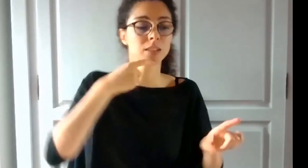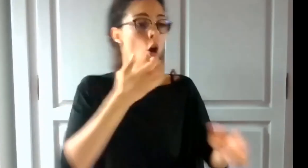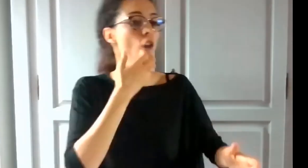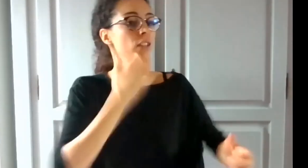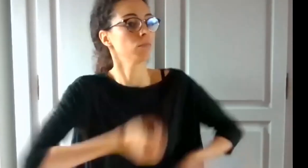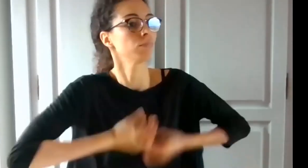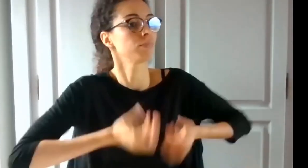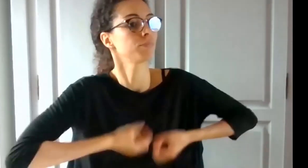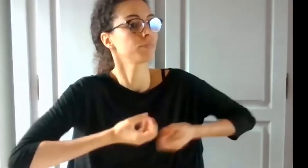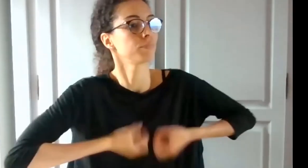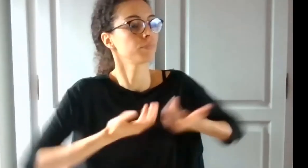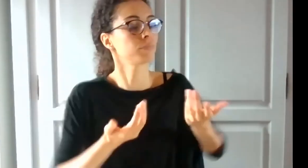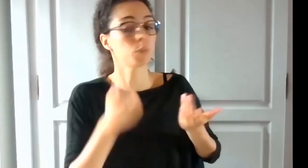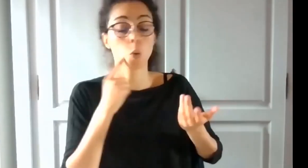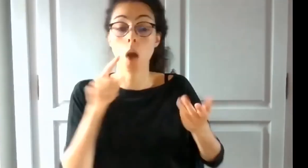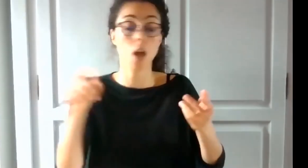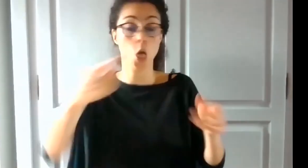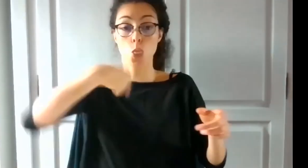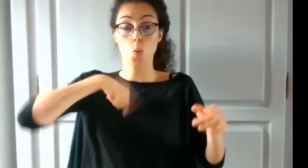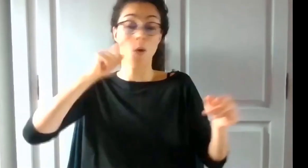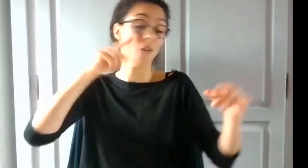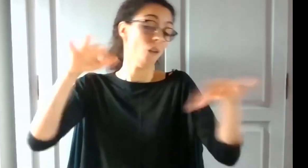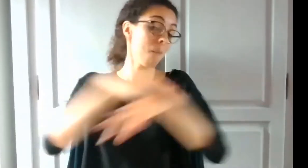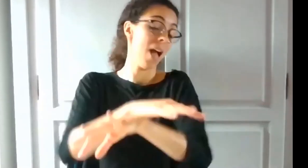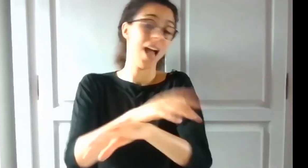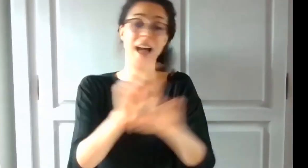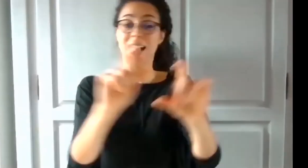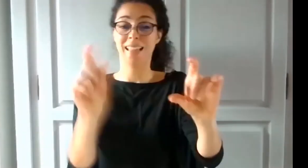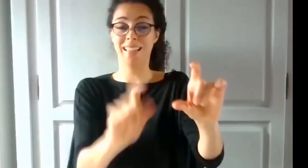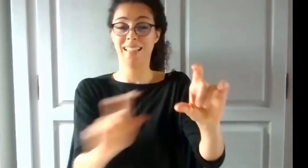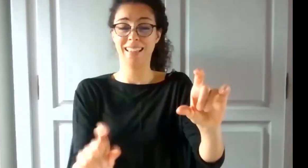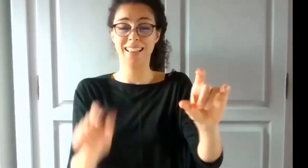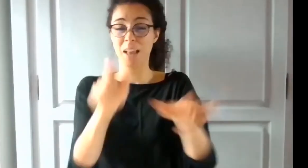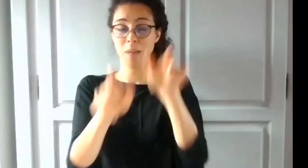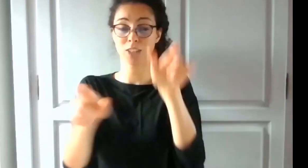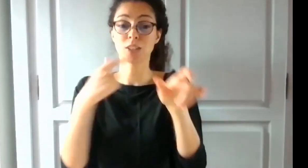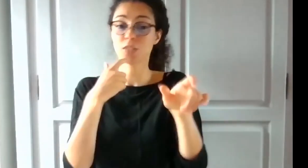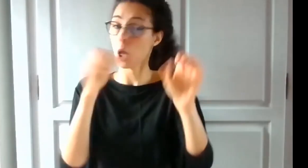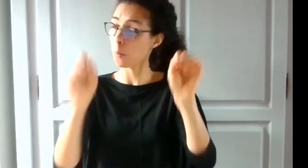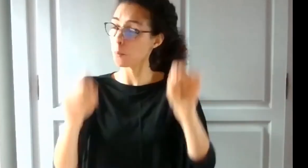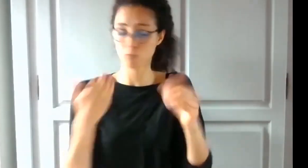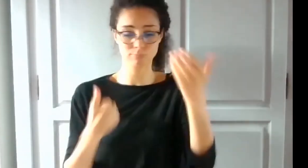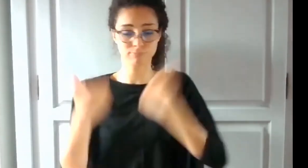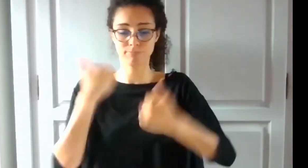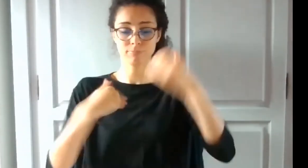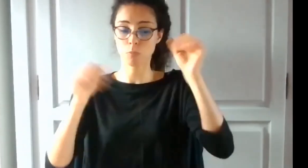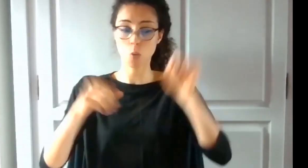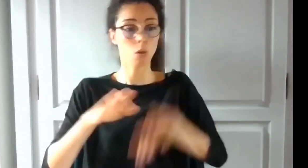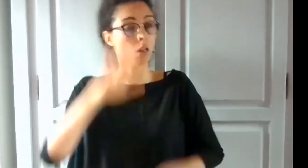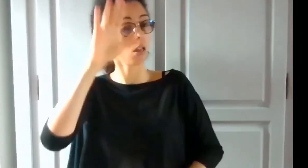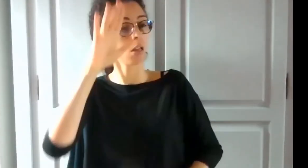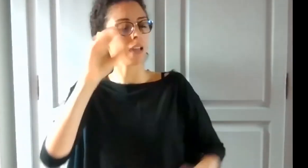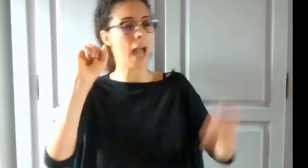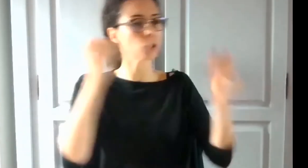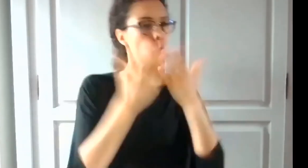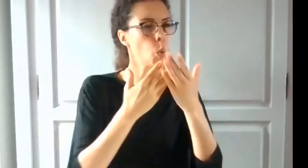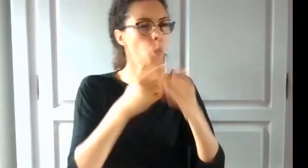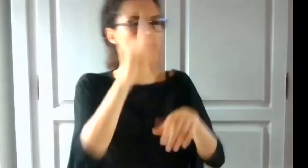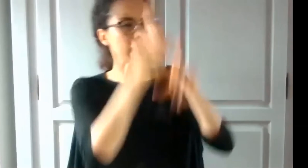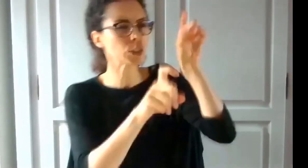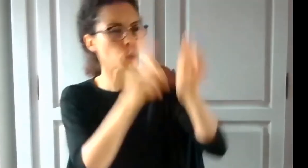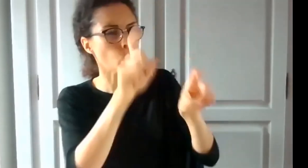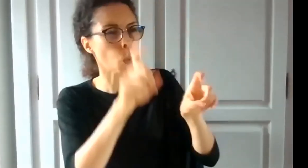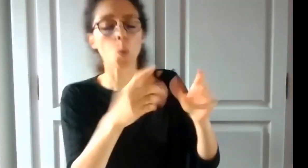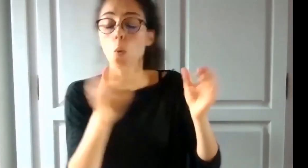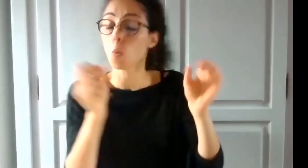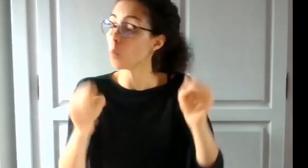puisque nous ne vous voyons pas et donc n'hésitez pas à nous solliciter pour prendre la parole, réagir à